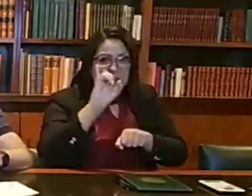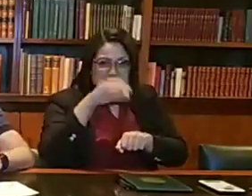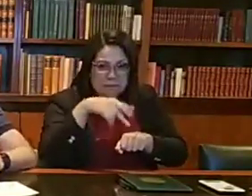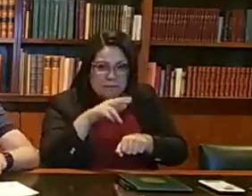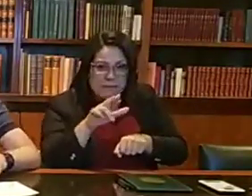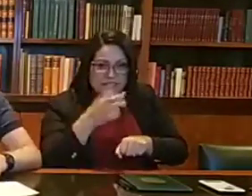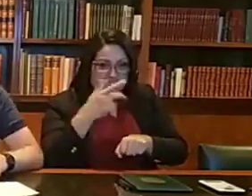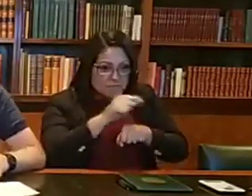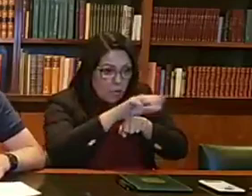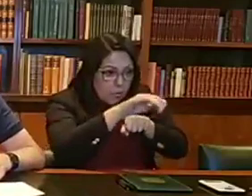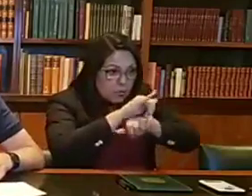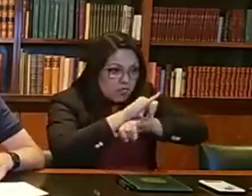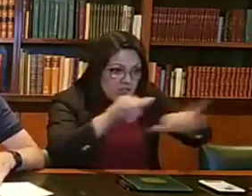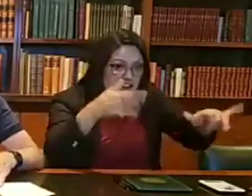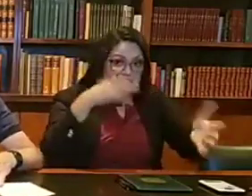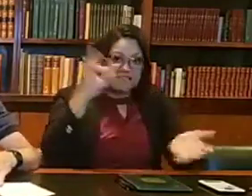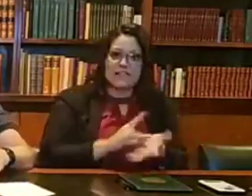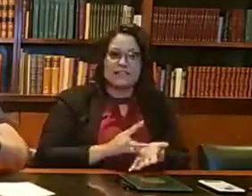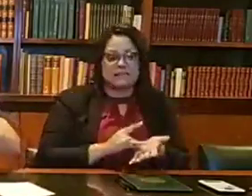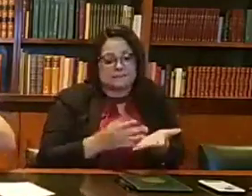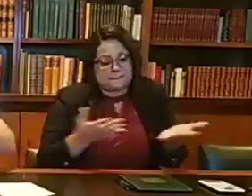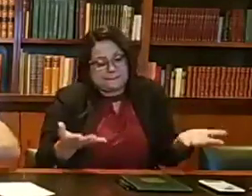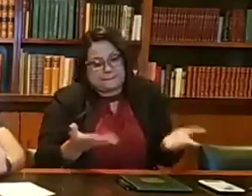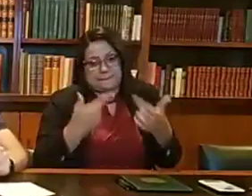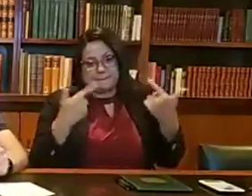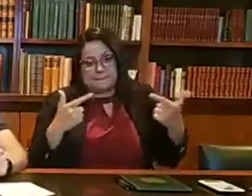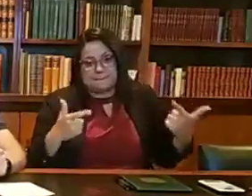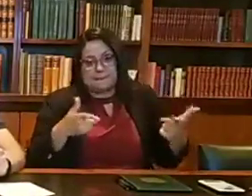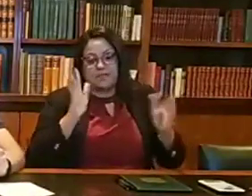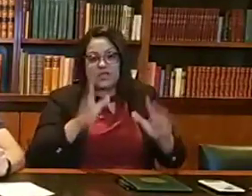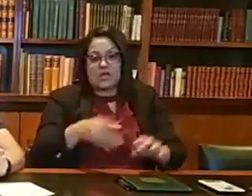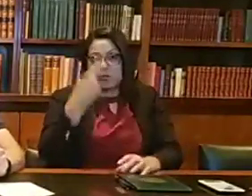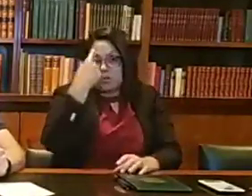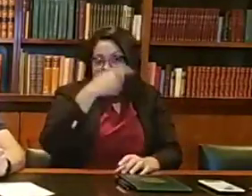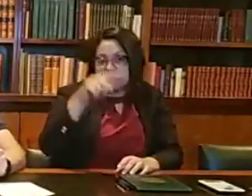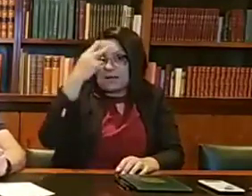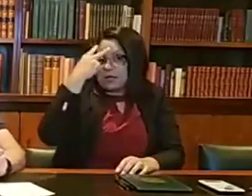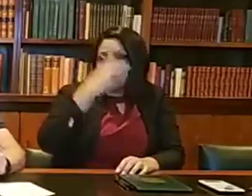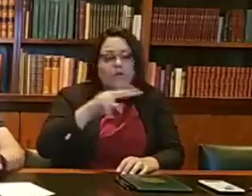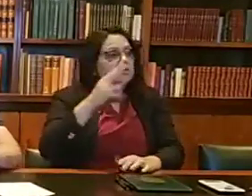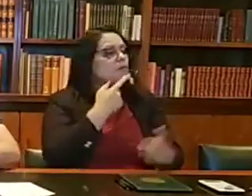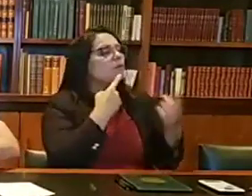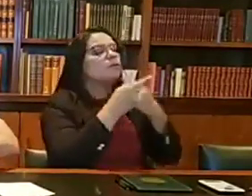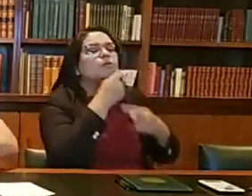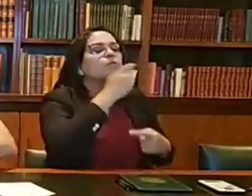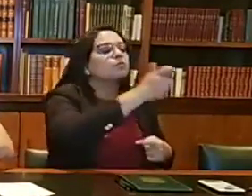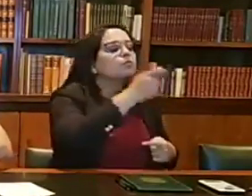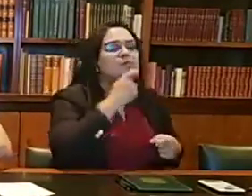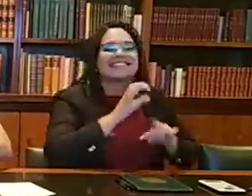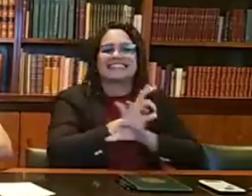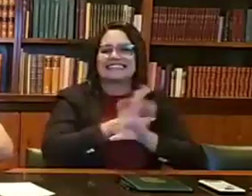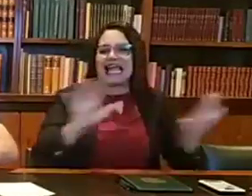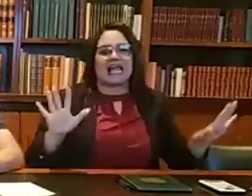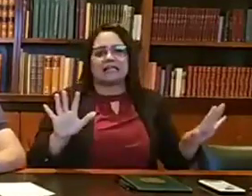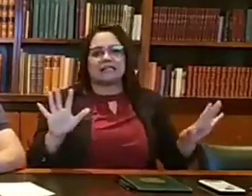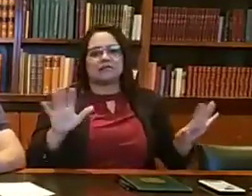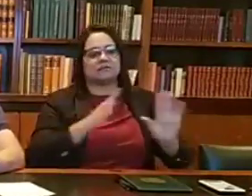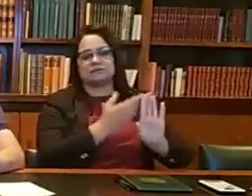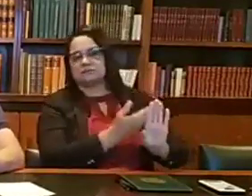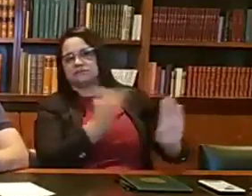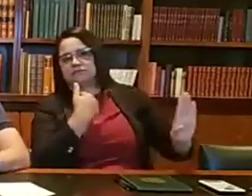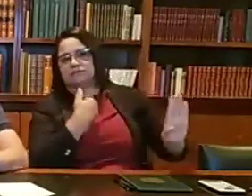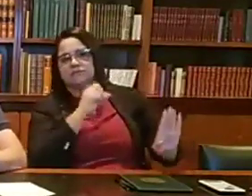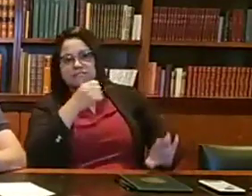estaria muito melhor, com toda certeza. Mas não produz verdade. Eu estou há quase 2 semanas sem falar com a imprensa. Né? O que acontece? Quando você